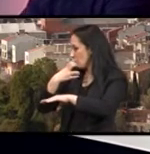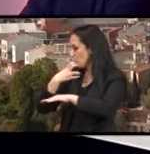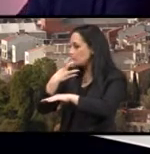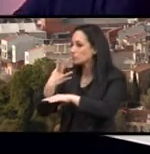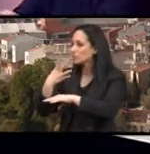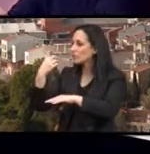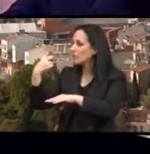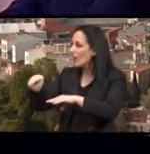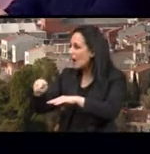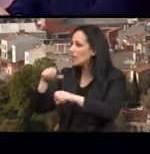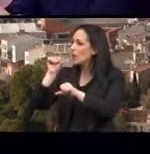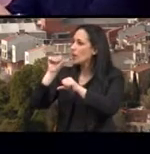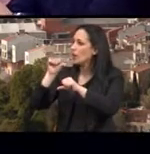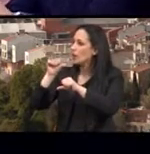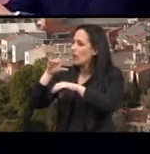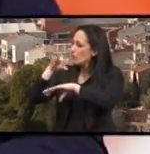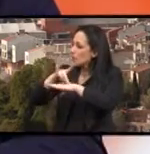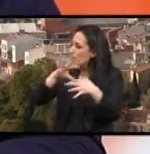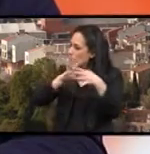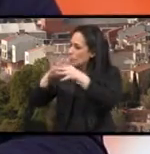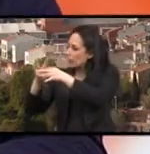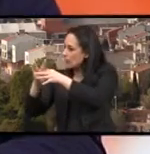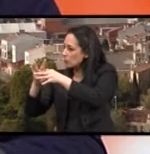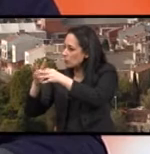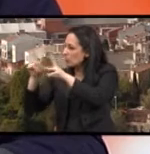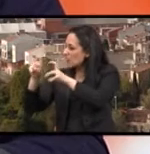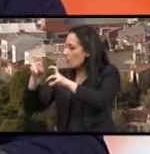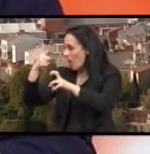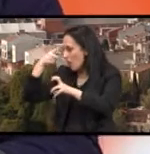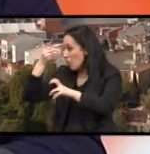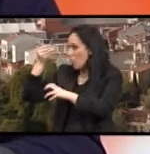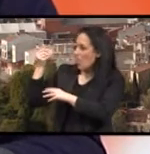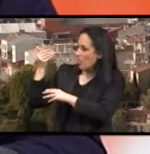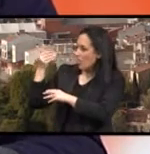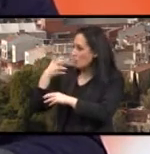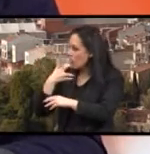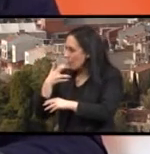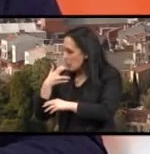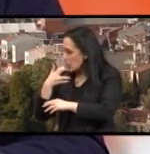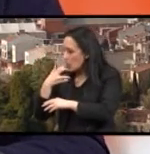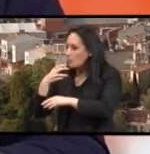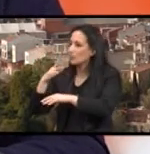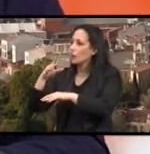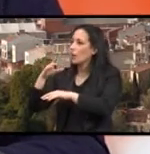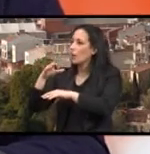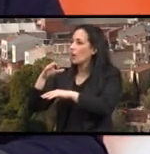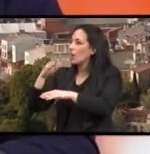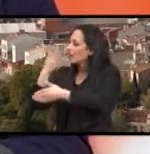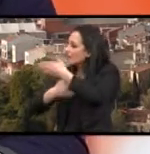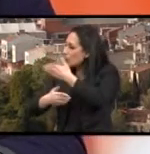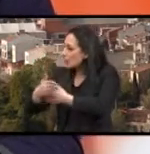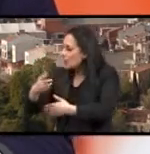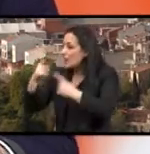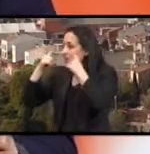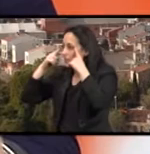associats amb processos de demència. Per exemple, les persones amb síndrome de Down o els síndromes